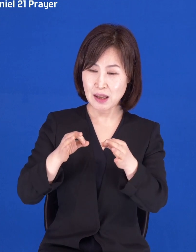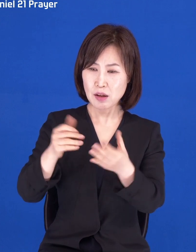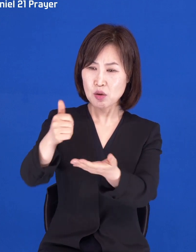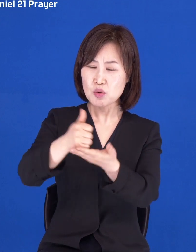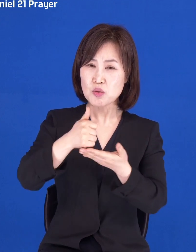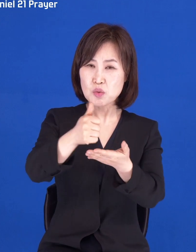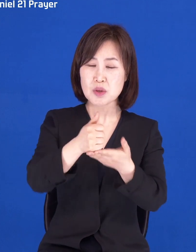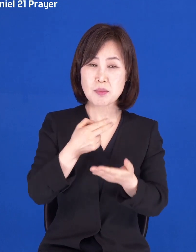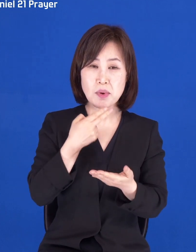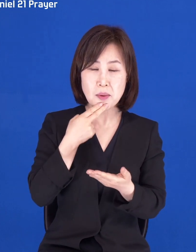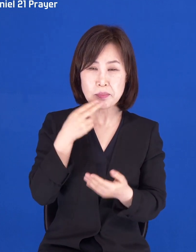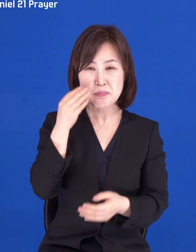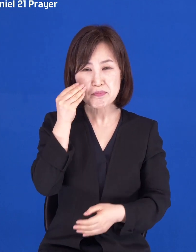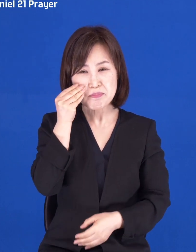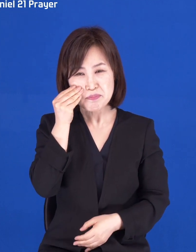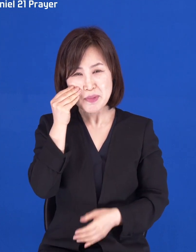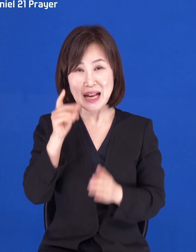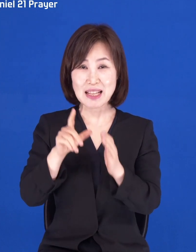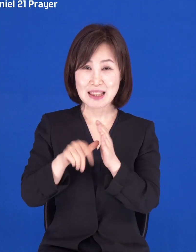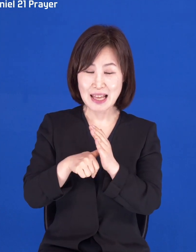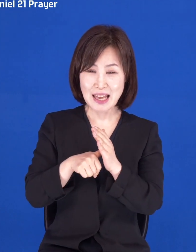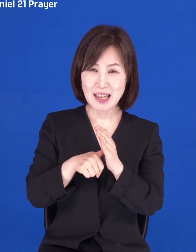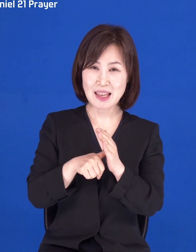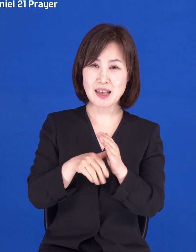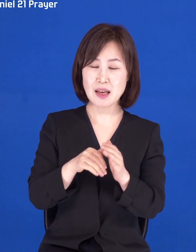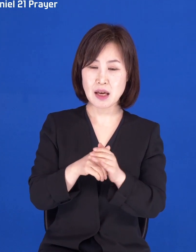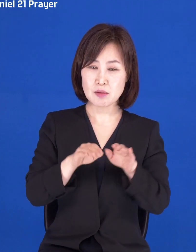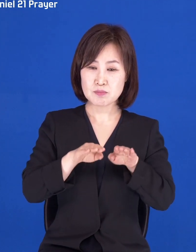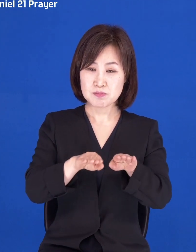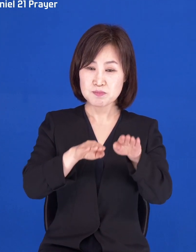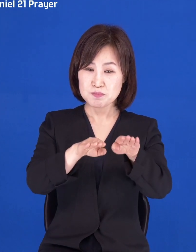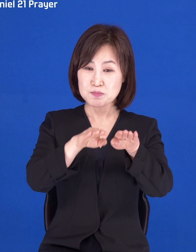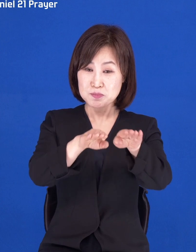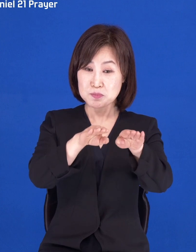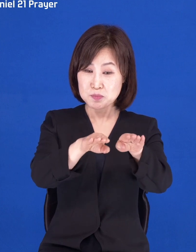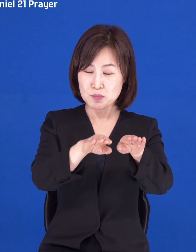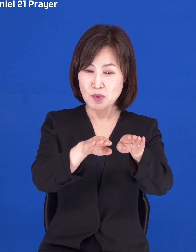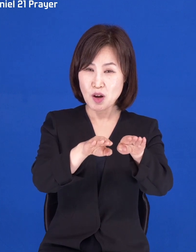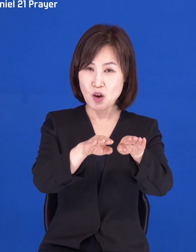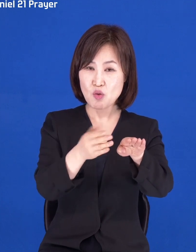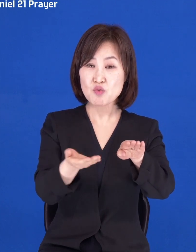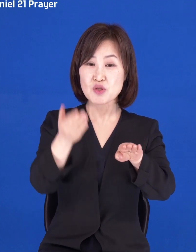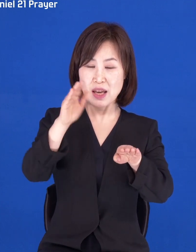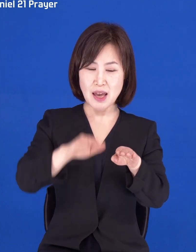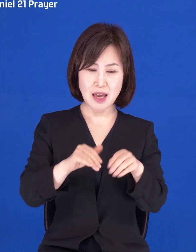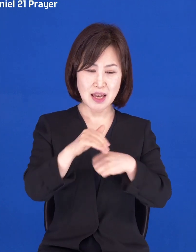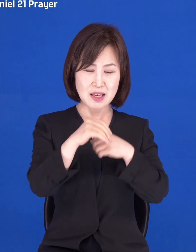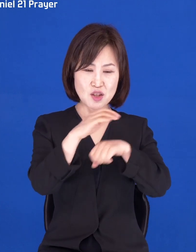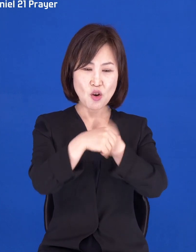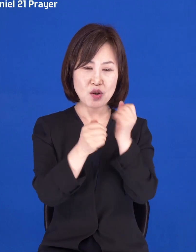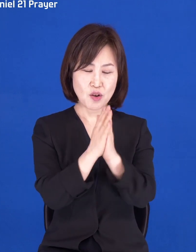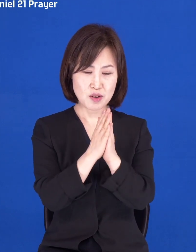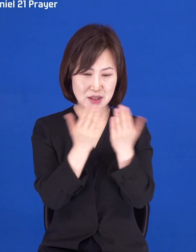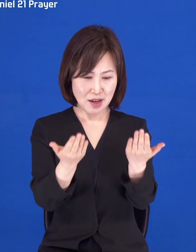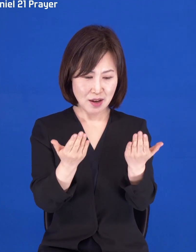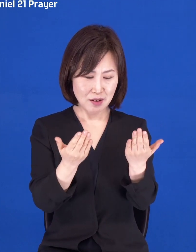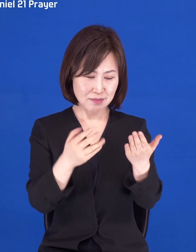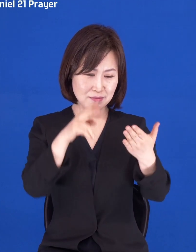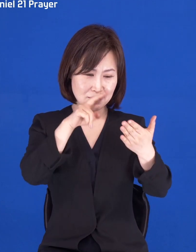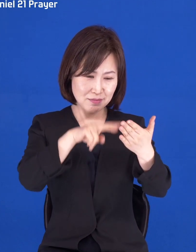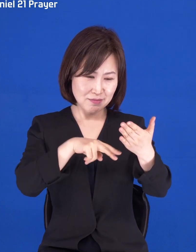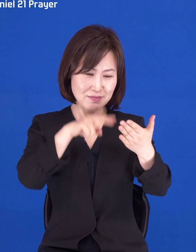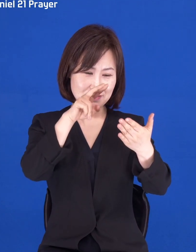그 옷감들을 펼쳐놓고 재단하는 그 바이다 위에 성경책을 펼쳐놓고 성경